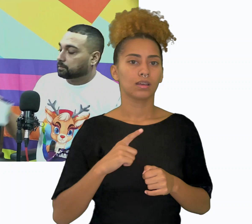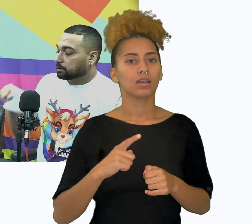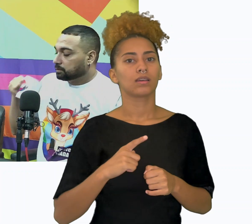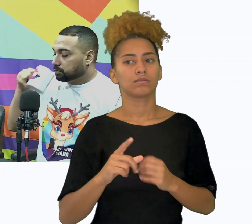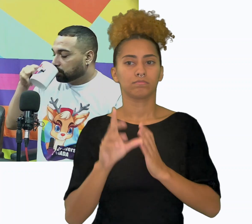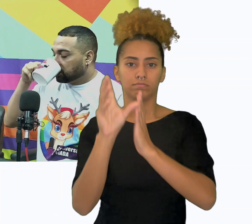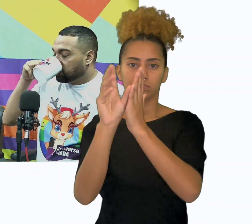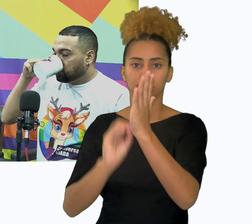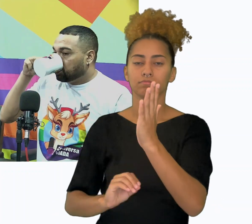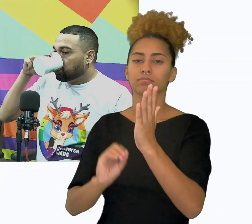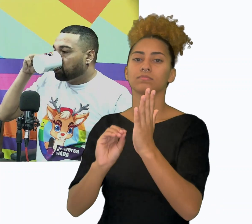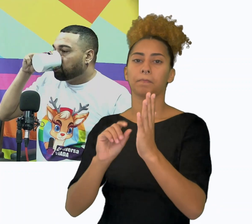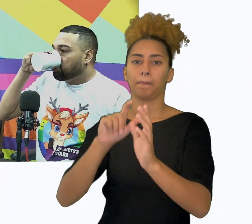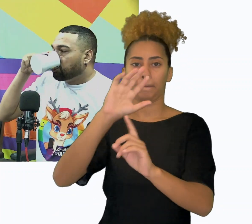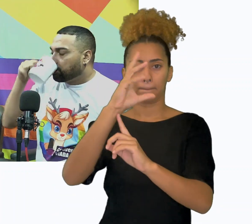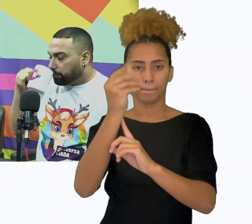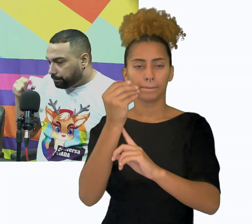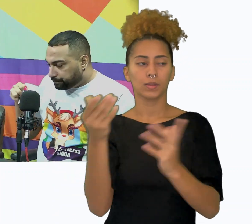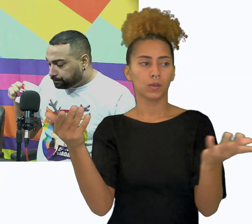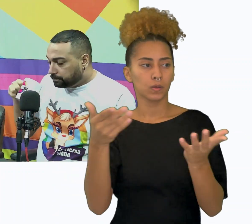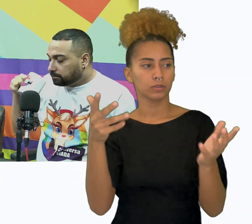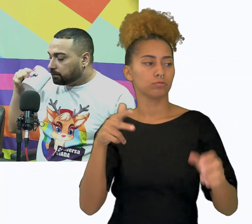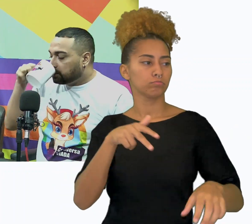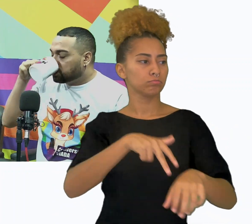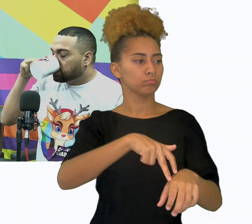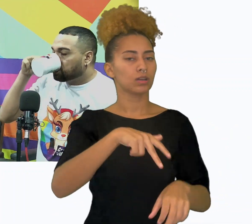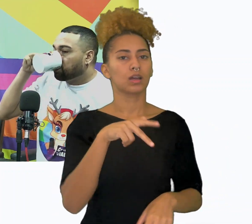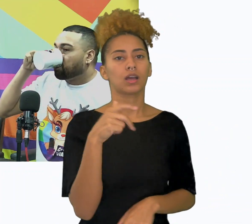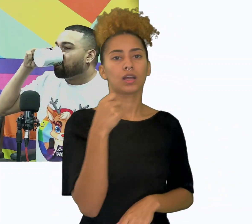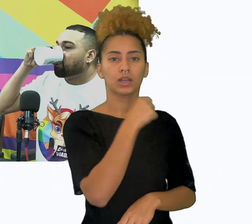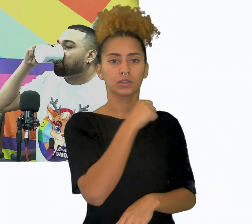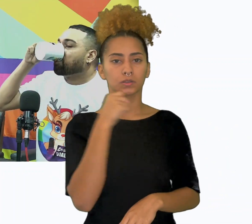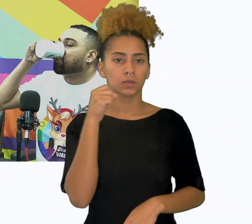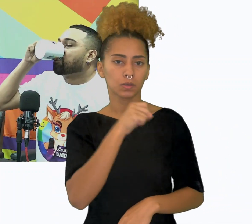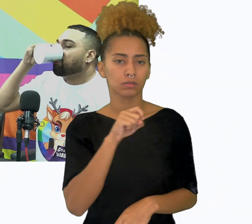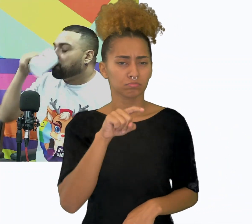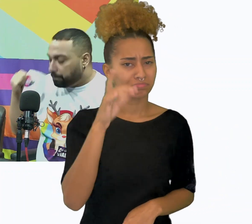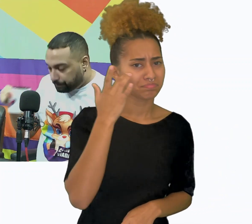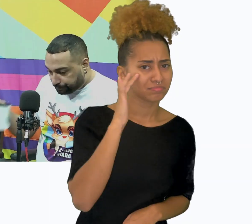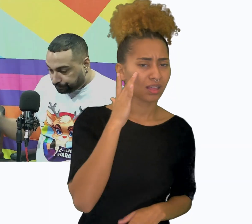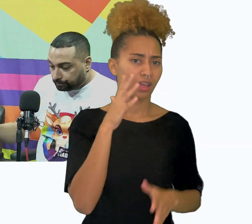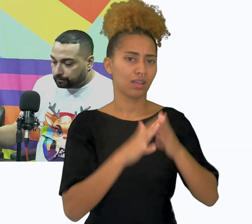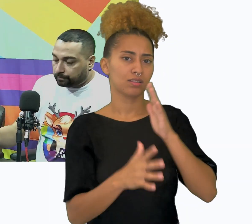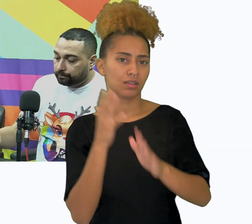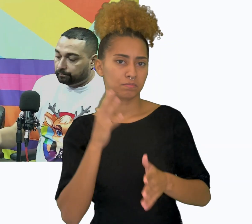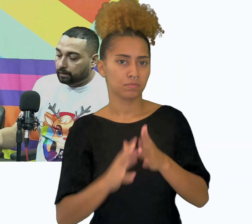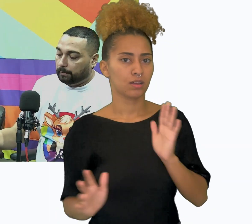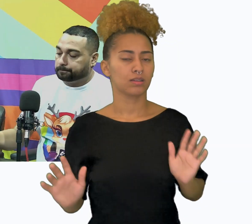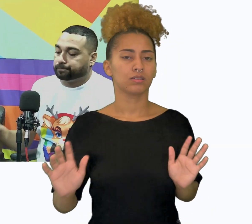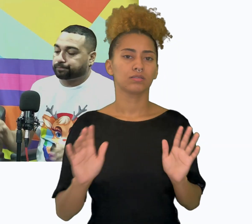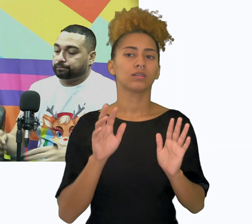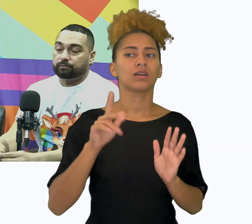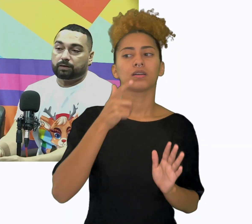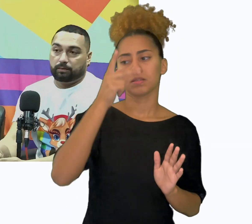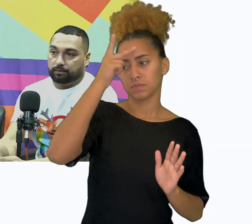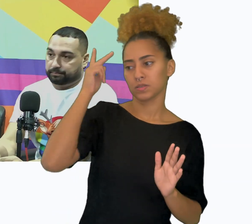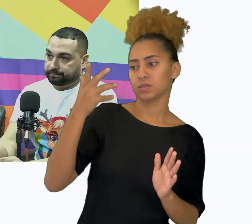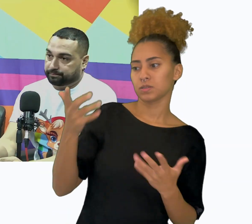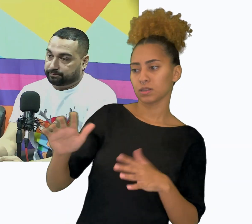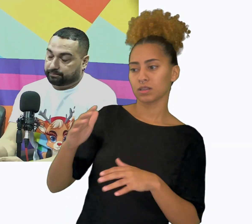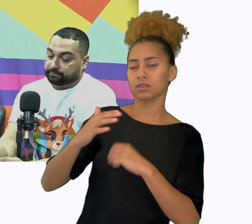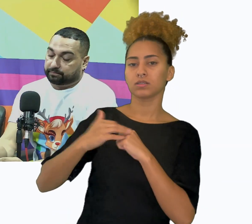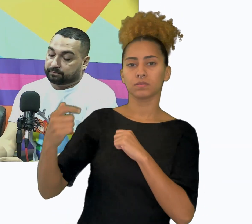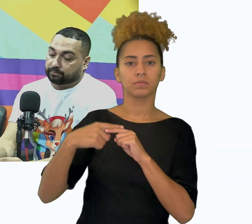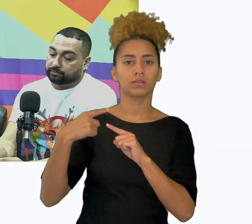Fazer dublagem, e aí hoje você vem mais com essa veia da cantora e tal. E isso tu não acha que atrapalha, assim, o contratante não quer chamar porque eu